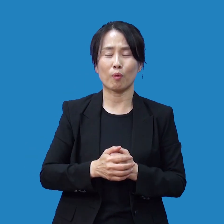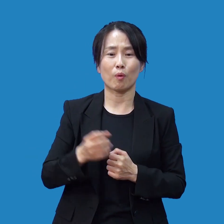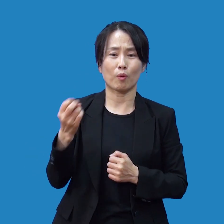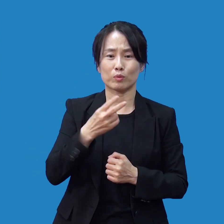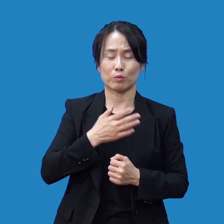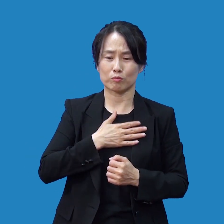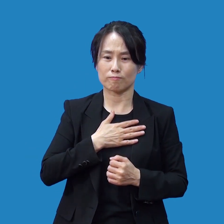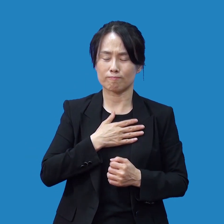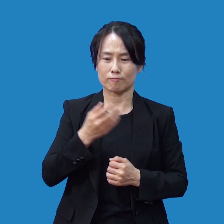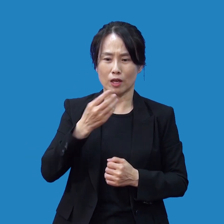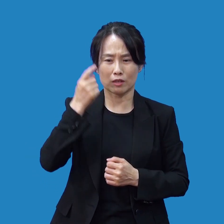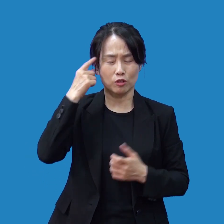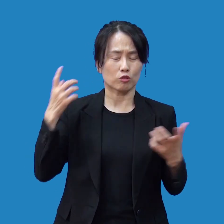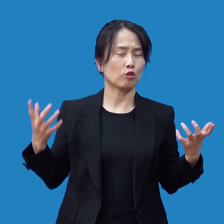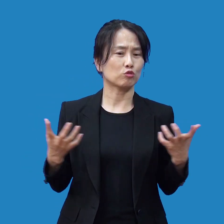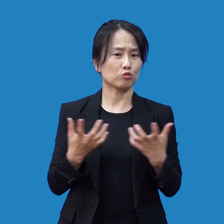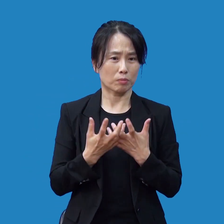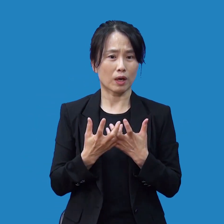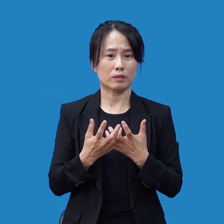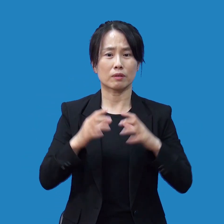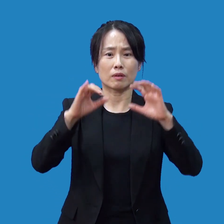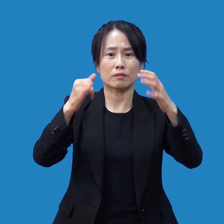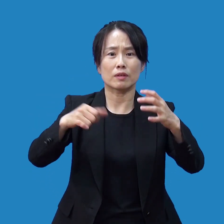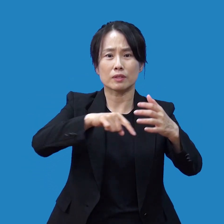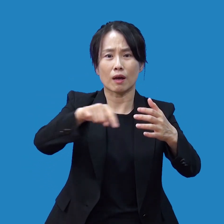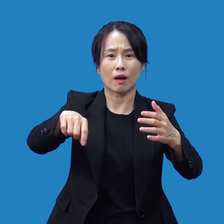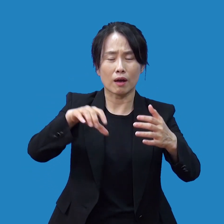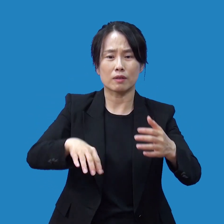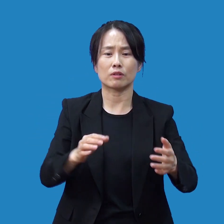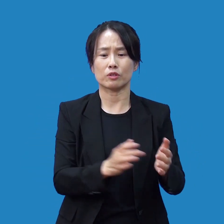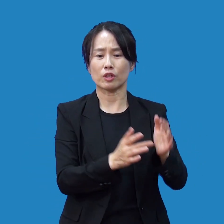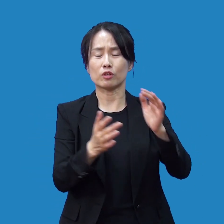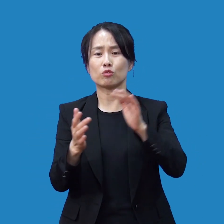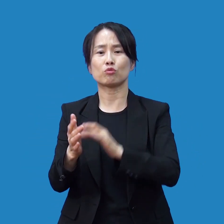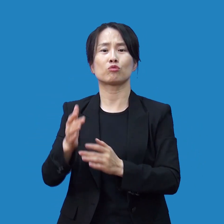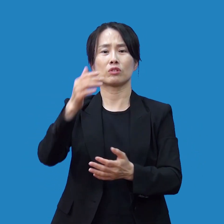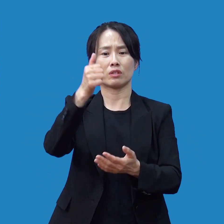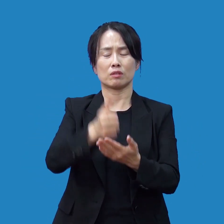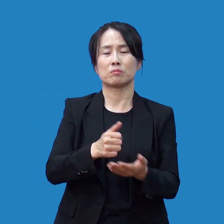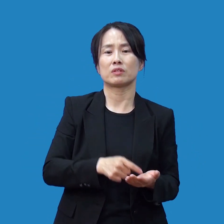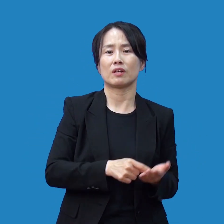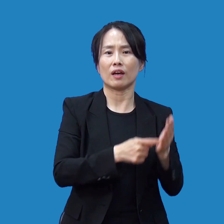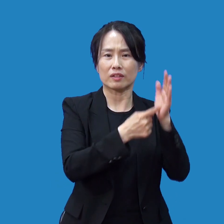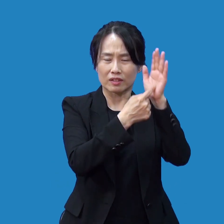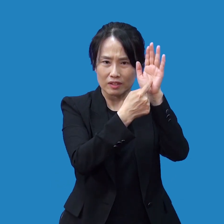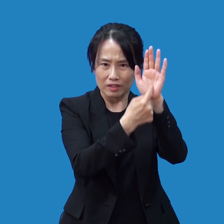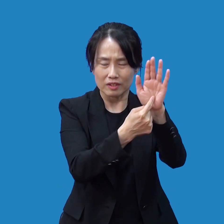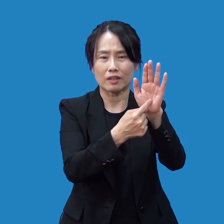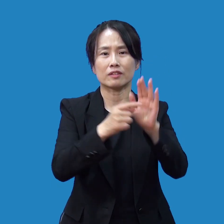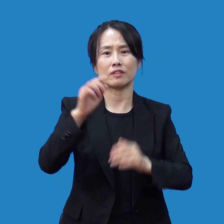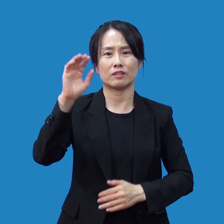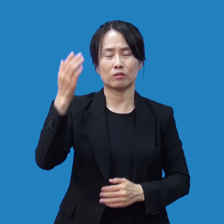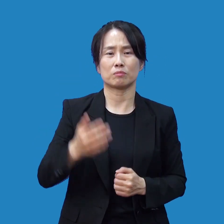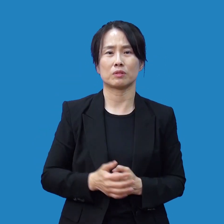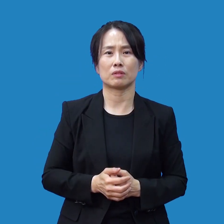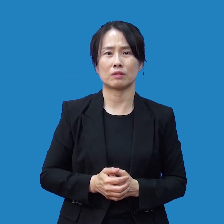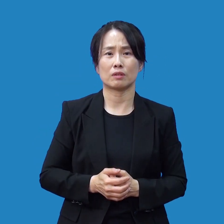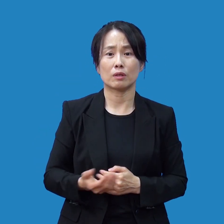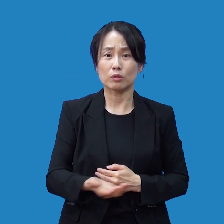은사로 무장되어서 세상 속에 그리스도의 성취를 충만하게 드러내는 것입니다. 성도